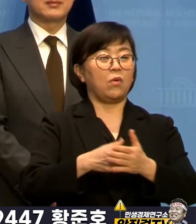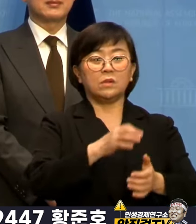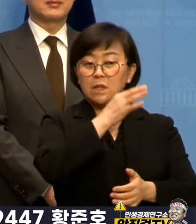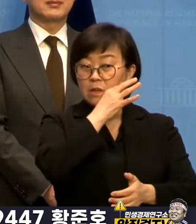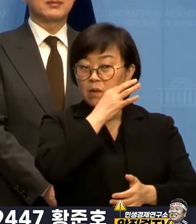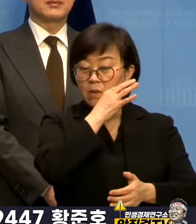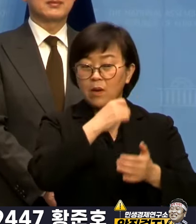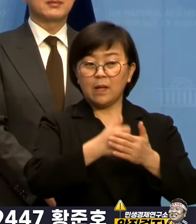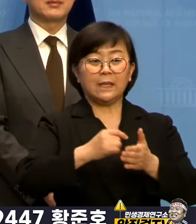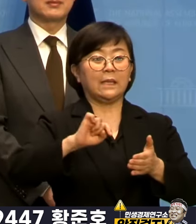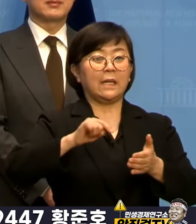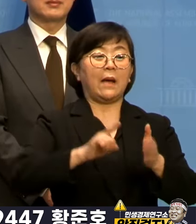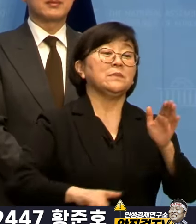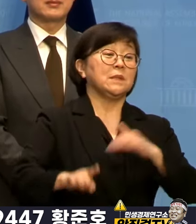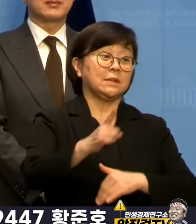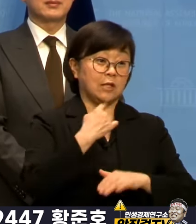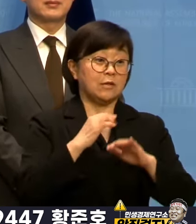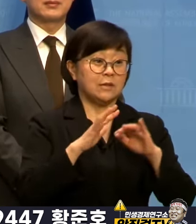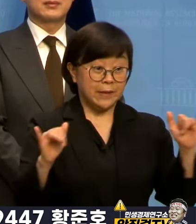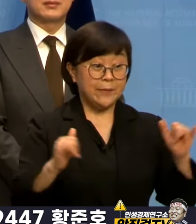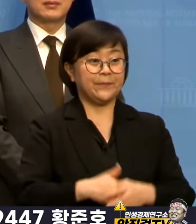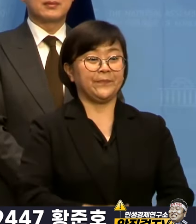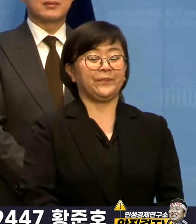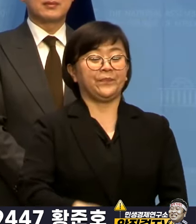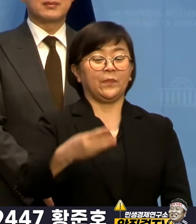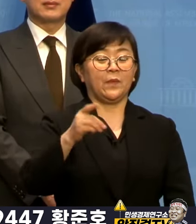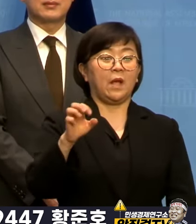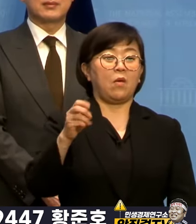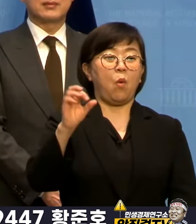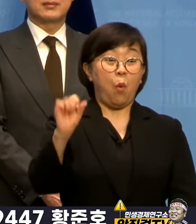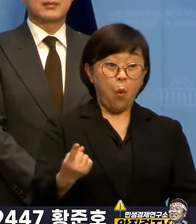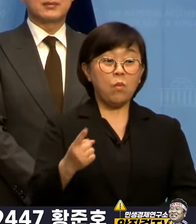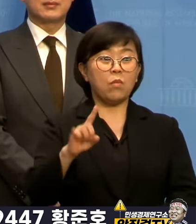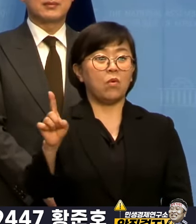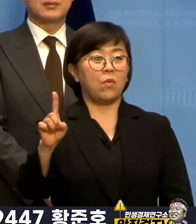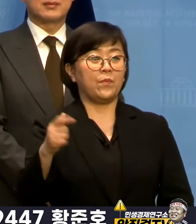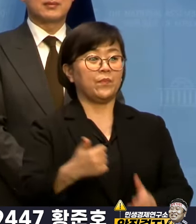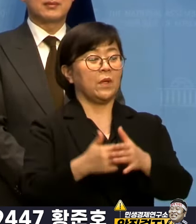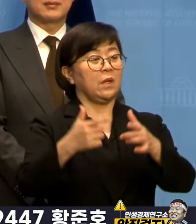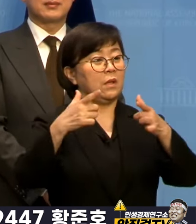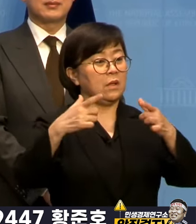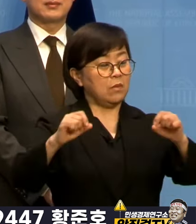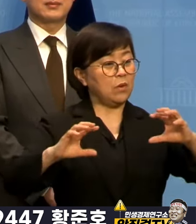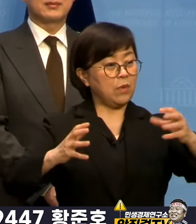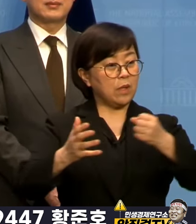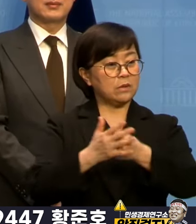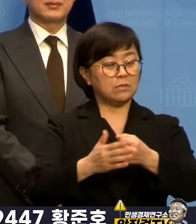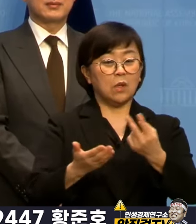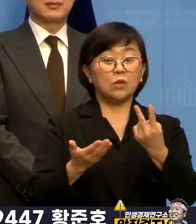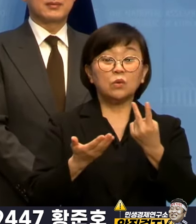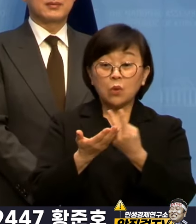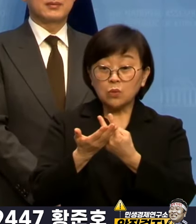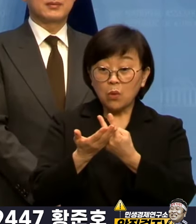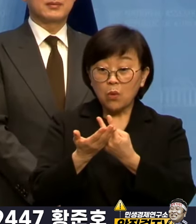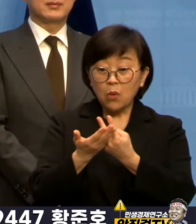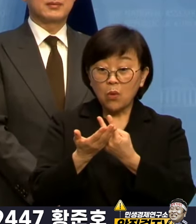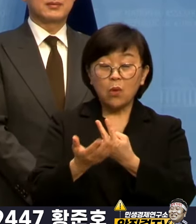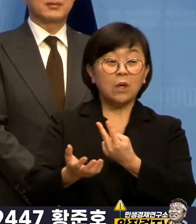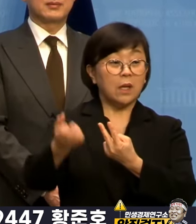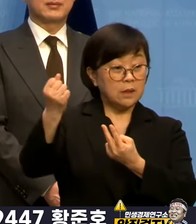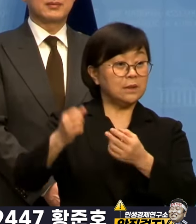애교의 당사자입니다. 태영호 부모 후보는요, 일본 애교층의 독도 일본